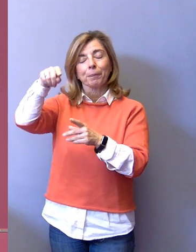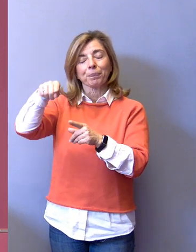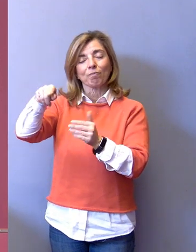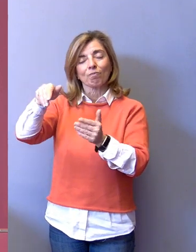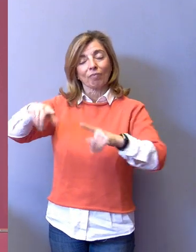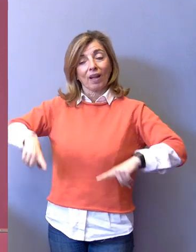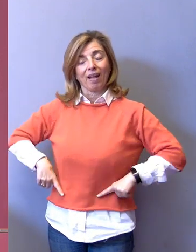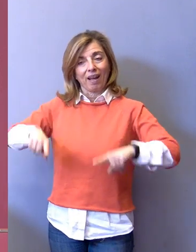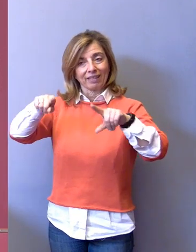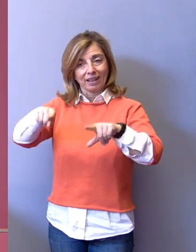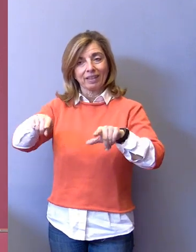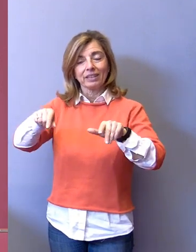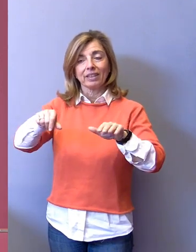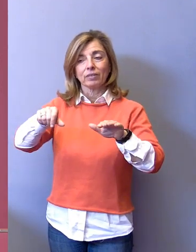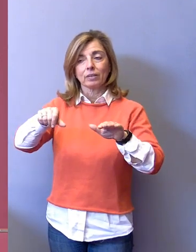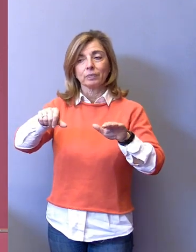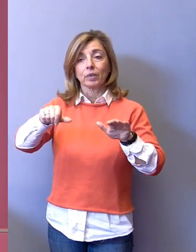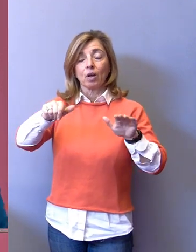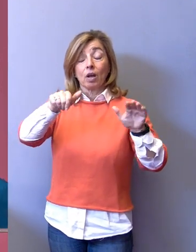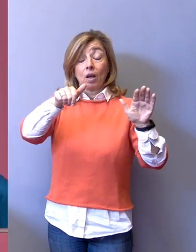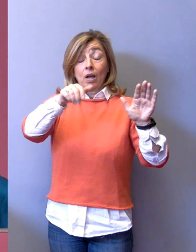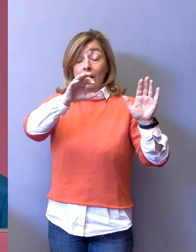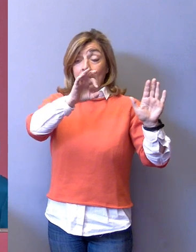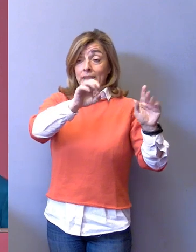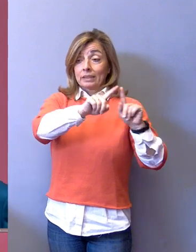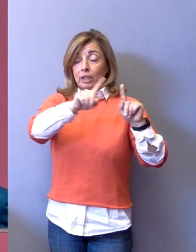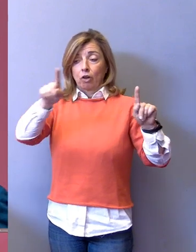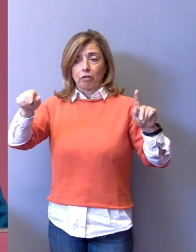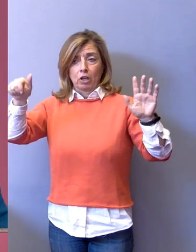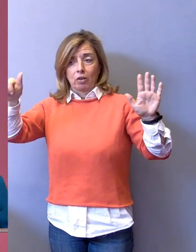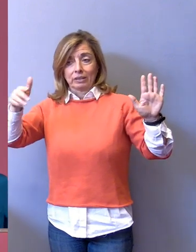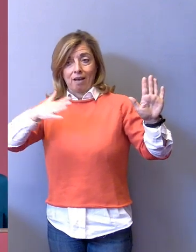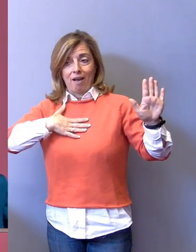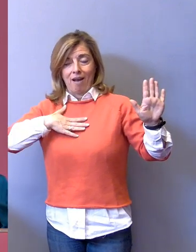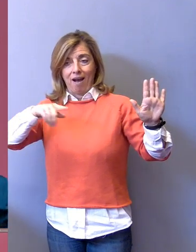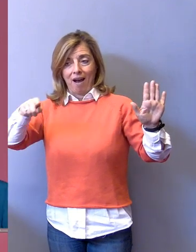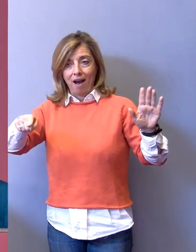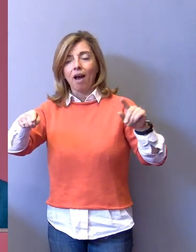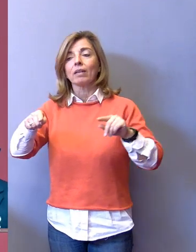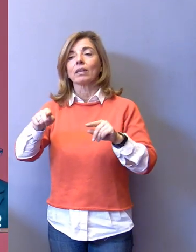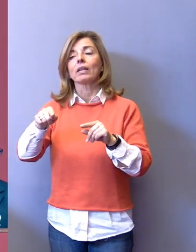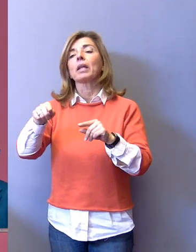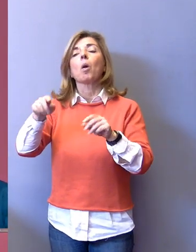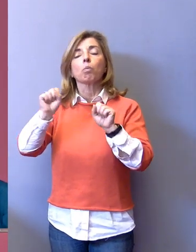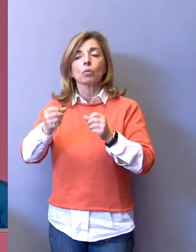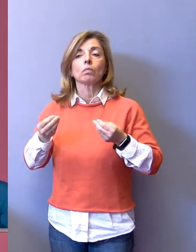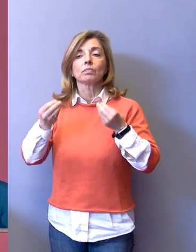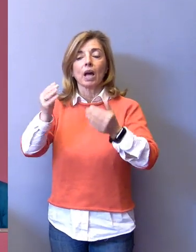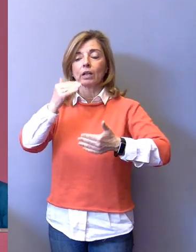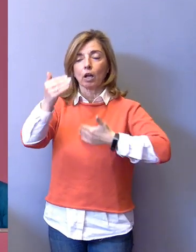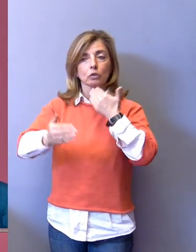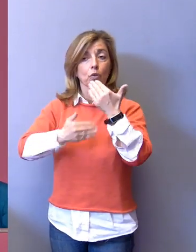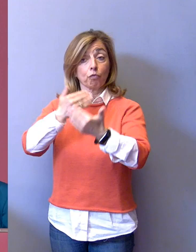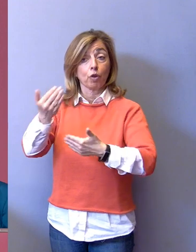della fascia 06 possa semplicemente dare a Villa Gruber un grande sviluppo per tutto